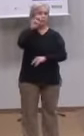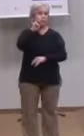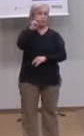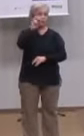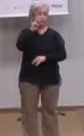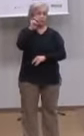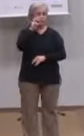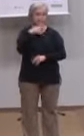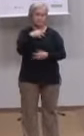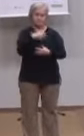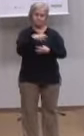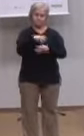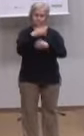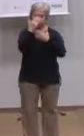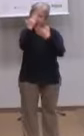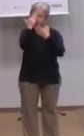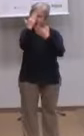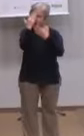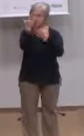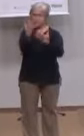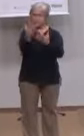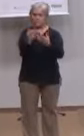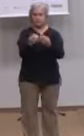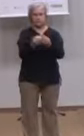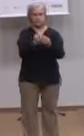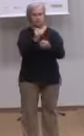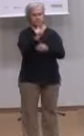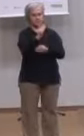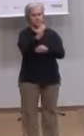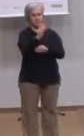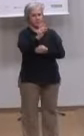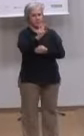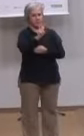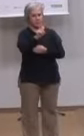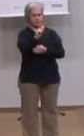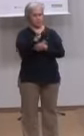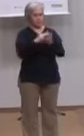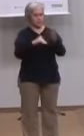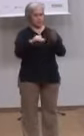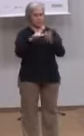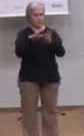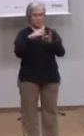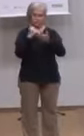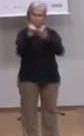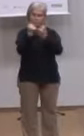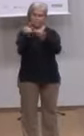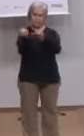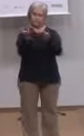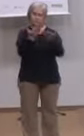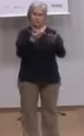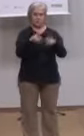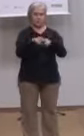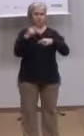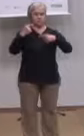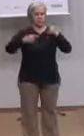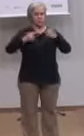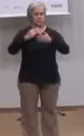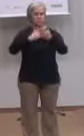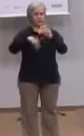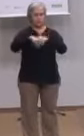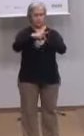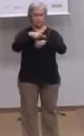Em gratidão profunda à Abrela e tudo que ela tem proporcionado, levantando discussão no país